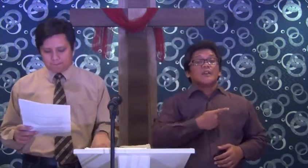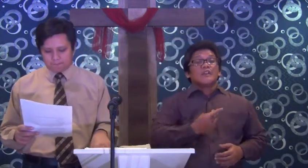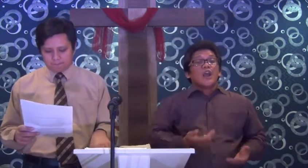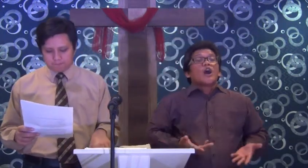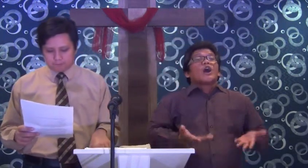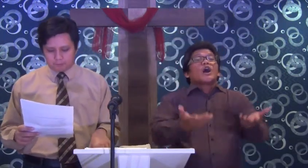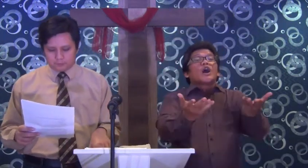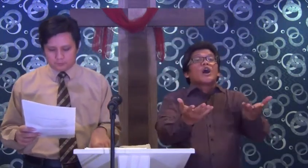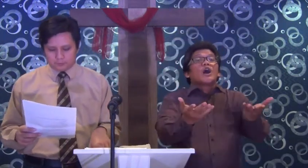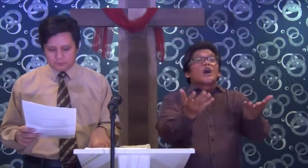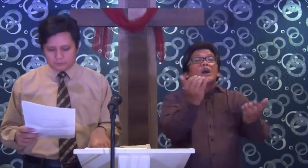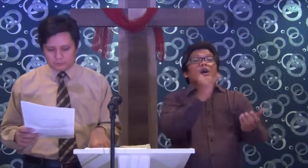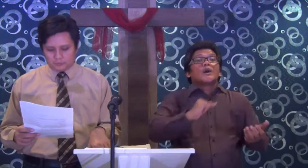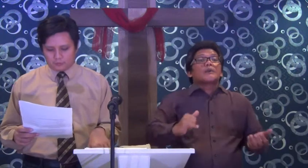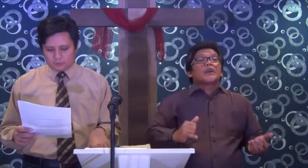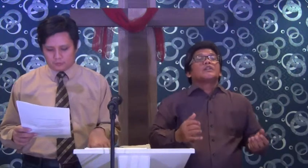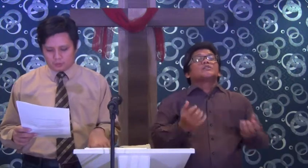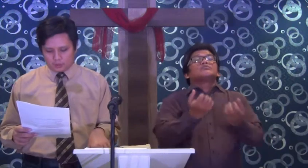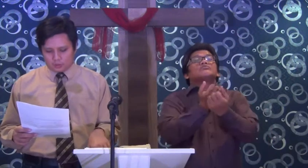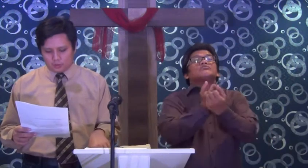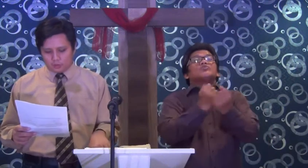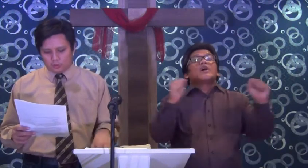ini.